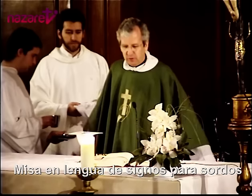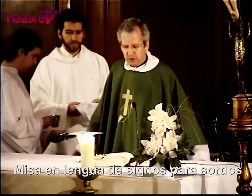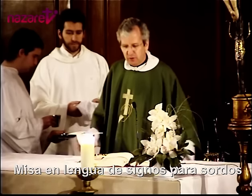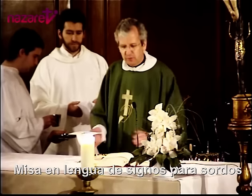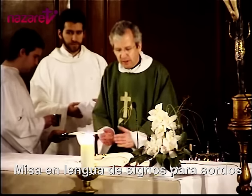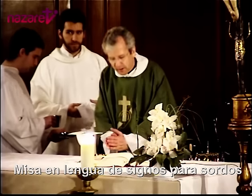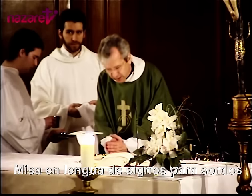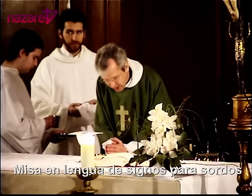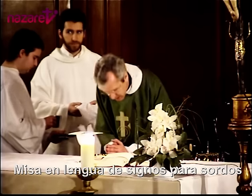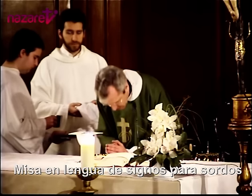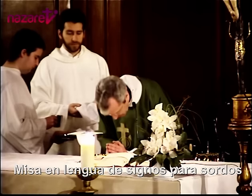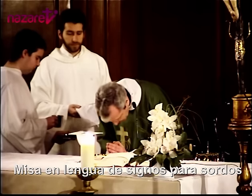contrito y que este sacrificio sea ofrecido,